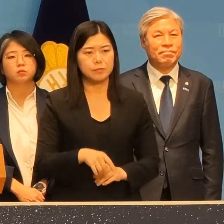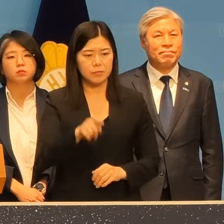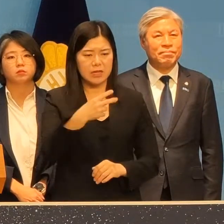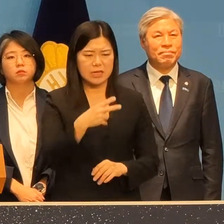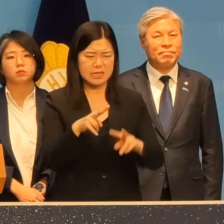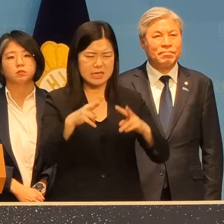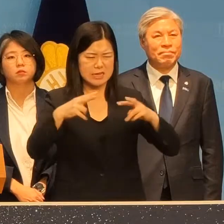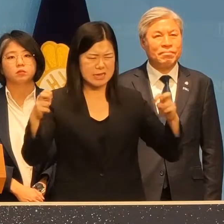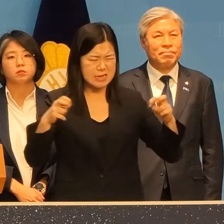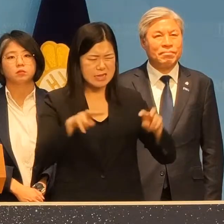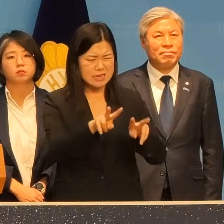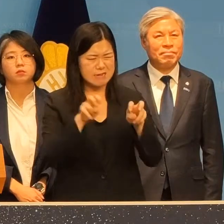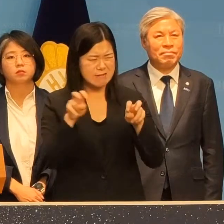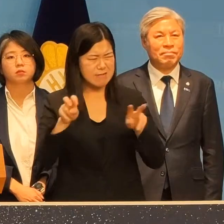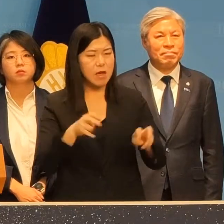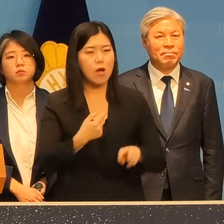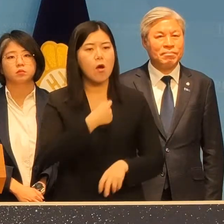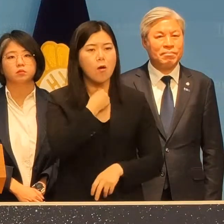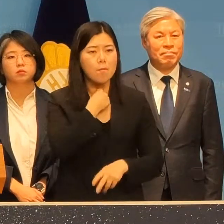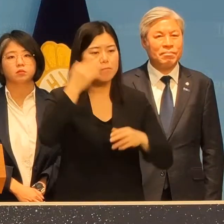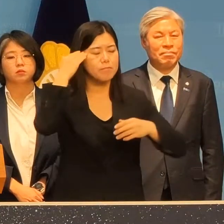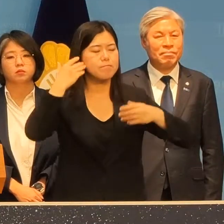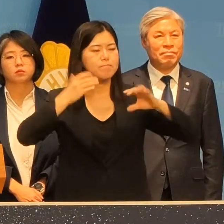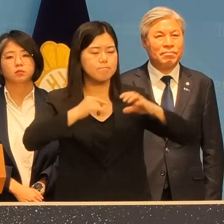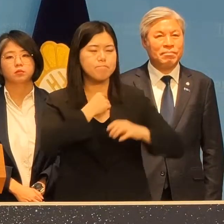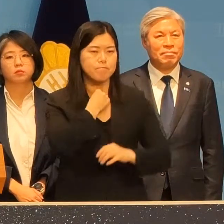없는 대한민국을 원해야 합니다.